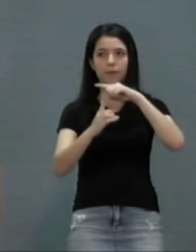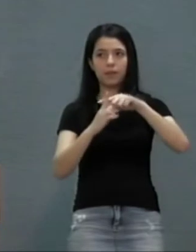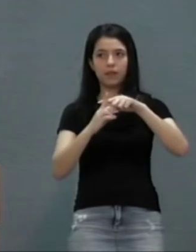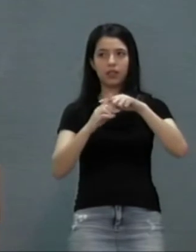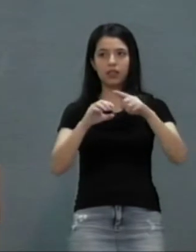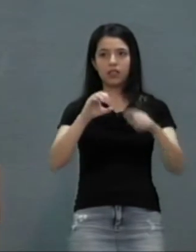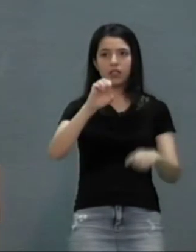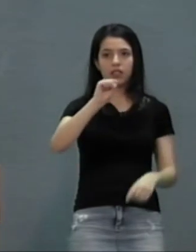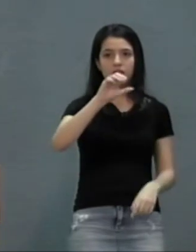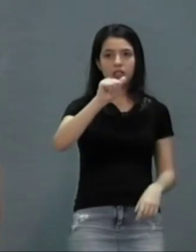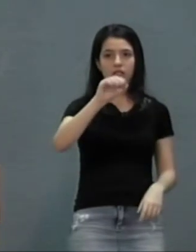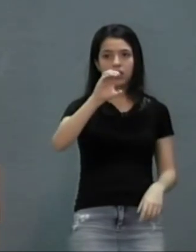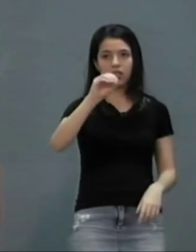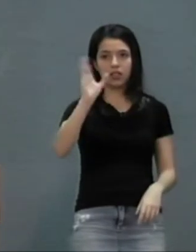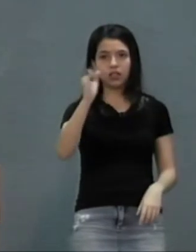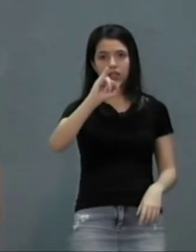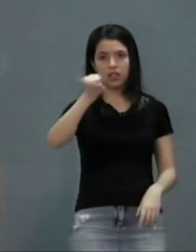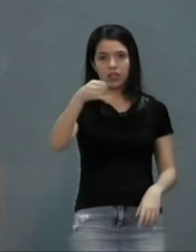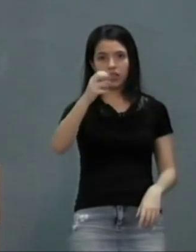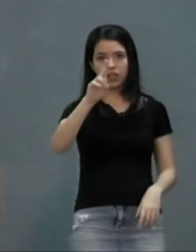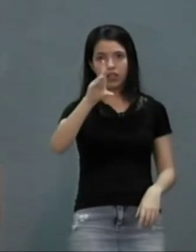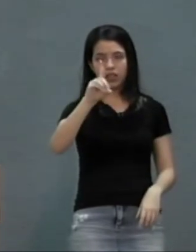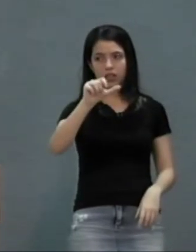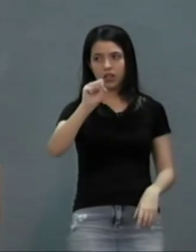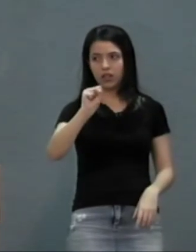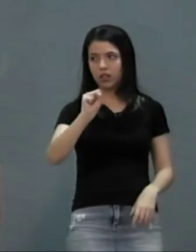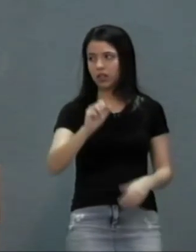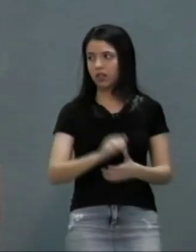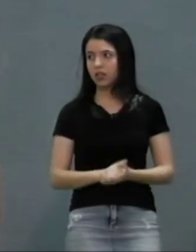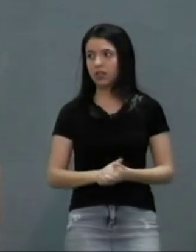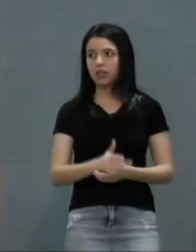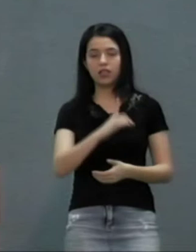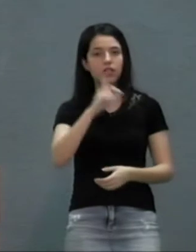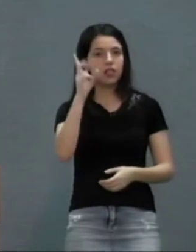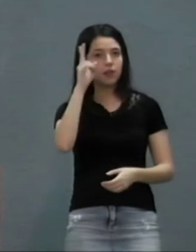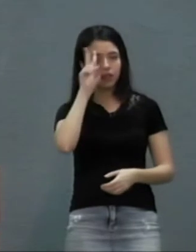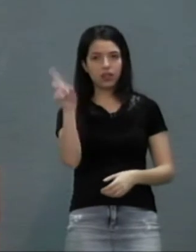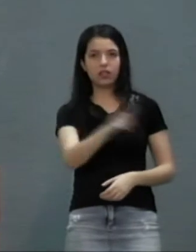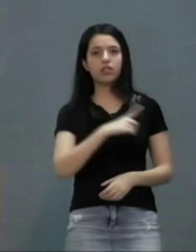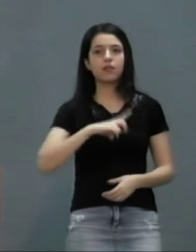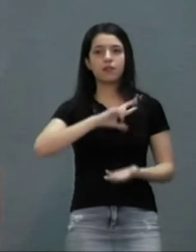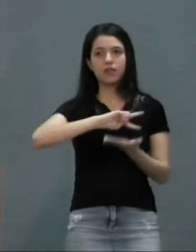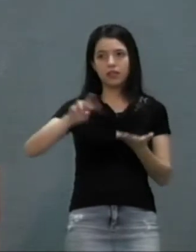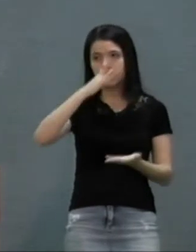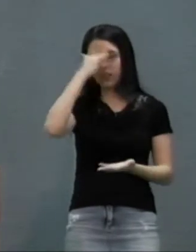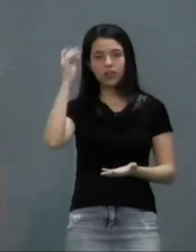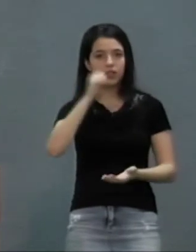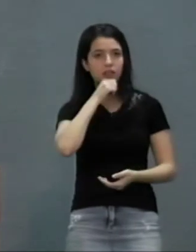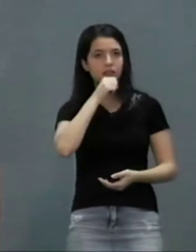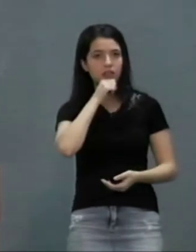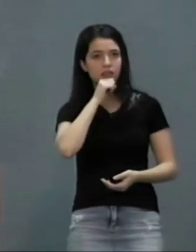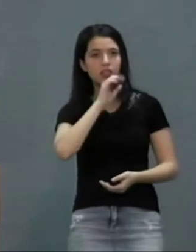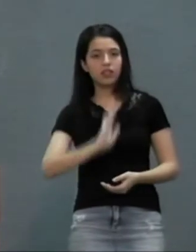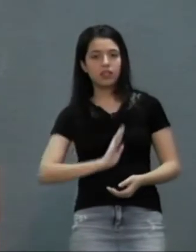idosos que frequentam e participam ali naquela comunidade e ainda não foi feita essa atividade. Tentamos entrar em contato e não conseguimos ter um